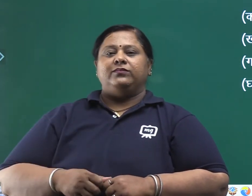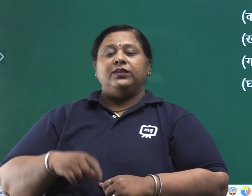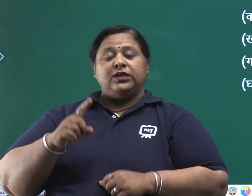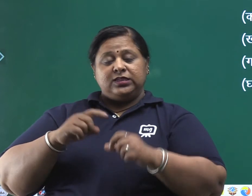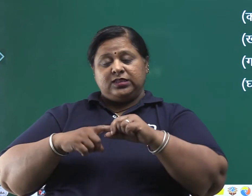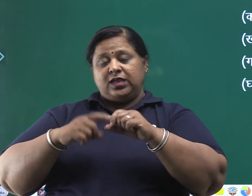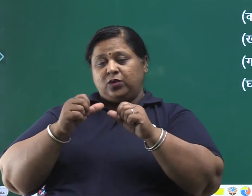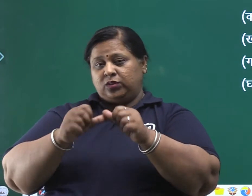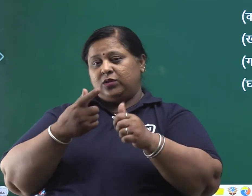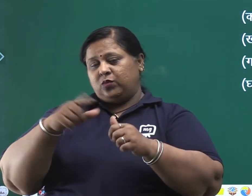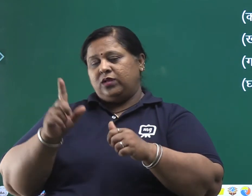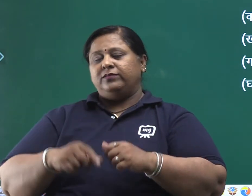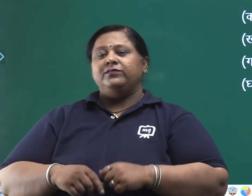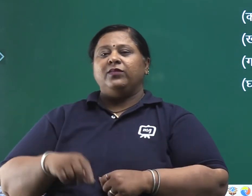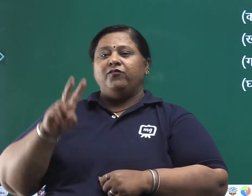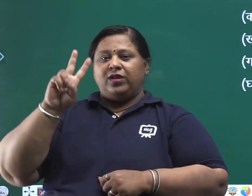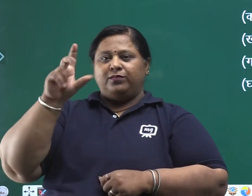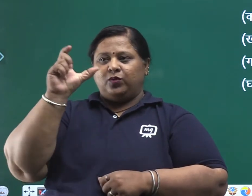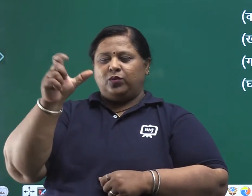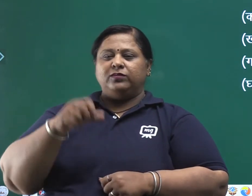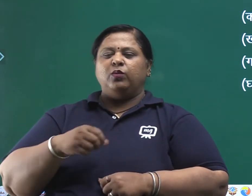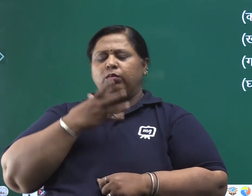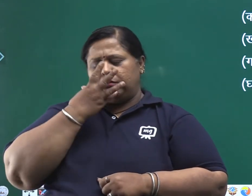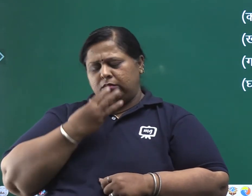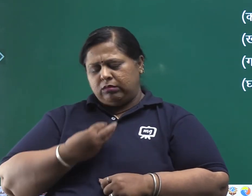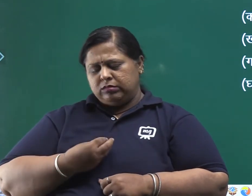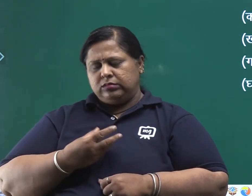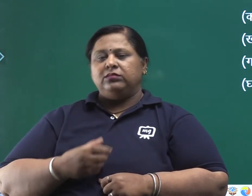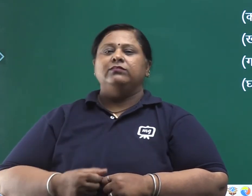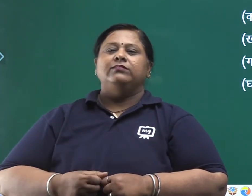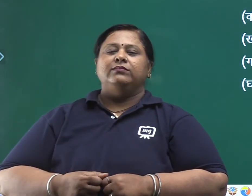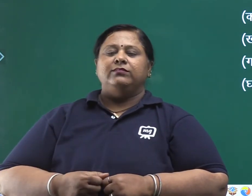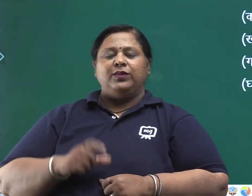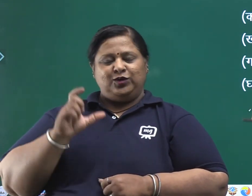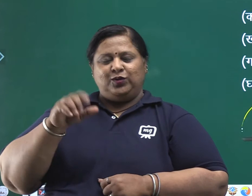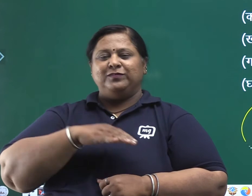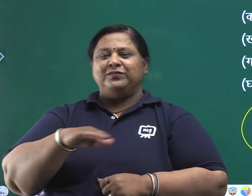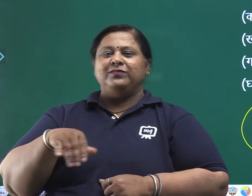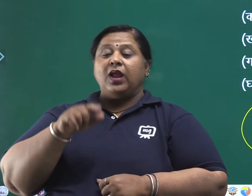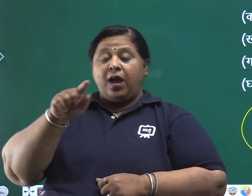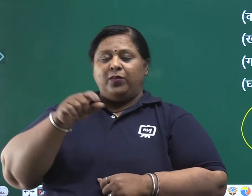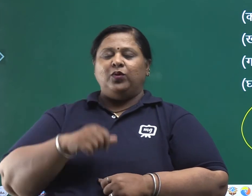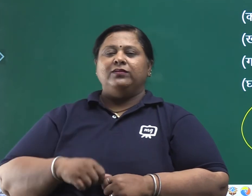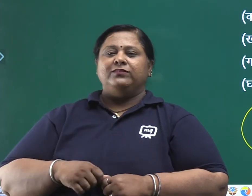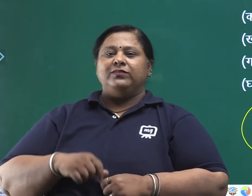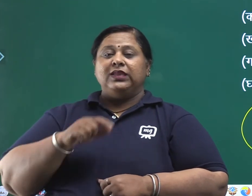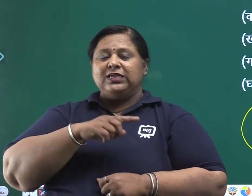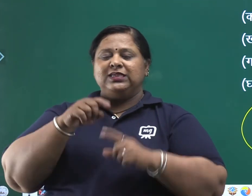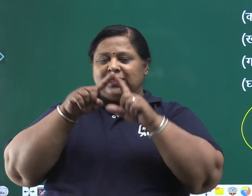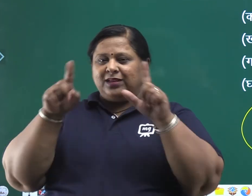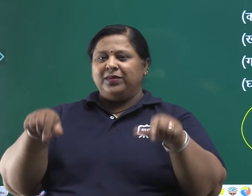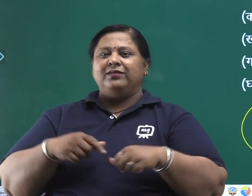सही उत्तर होगा विकल्प 2 उदास। बच्चों, यहाँ पर आप लोग इस चित्र